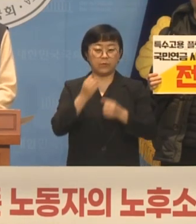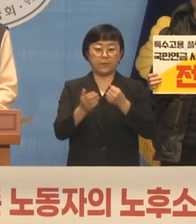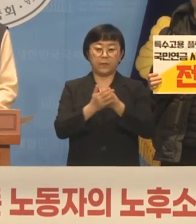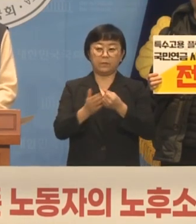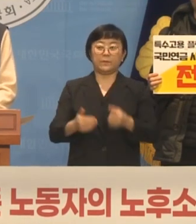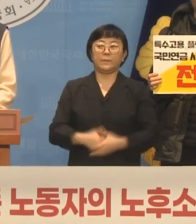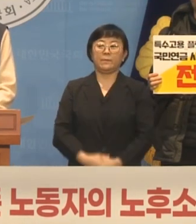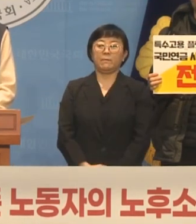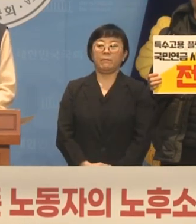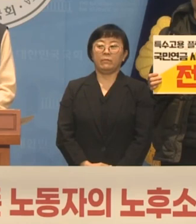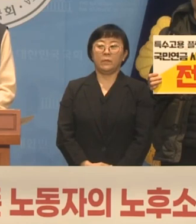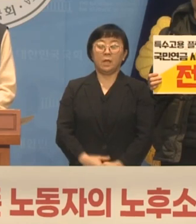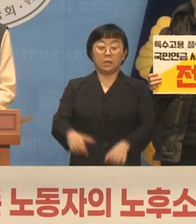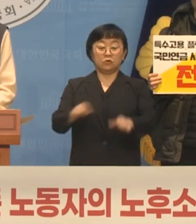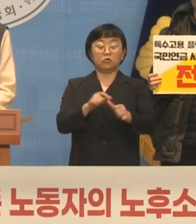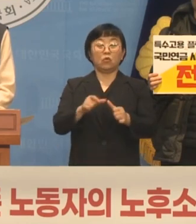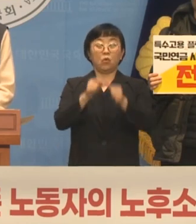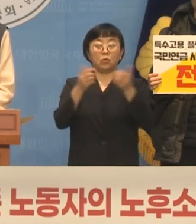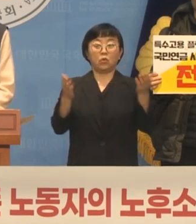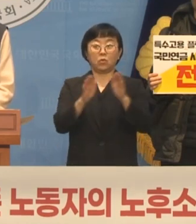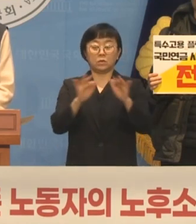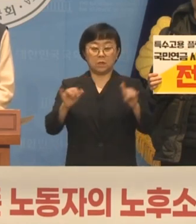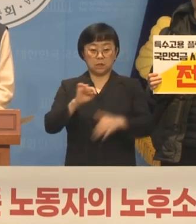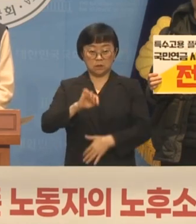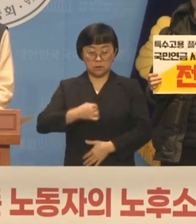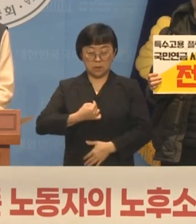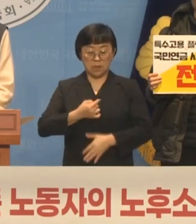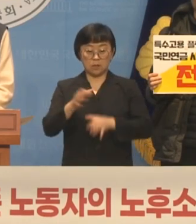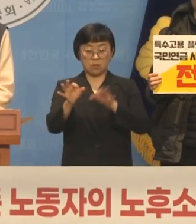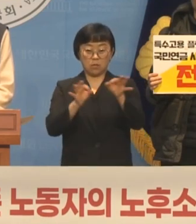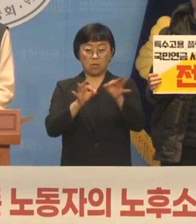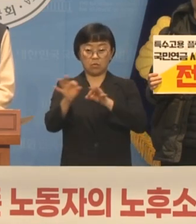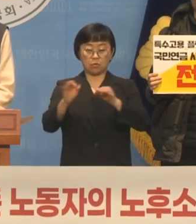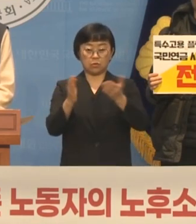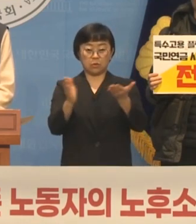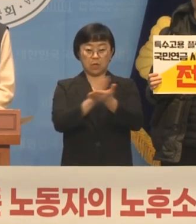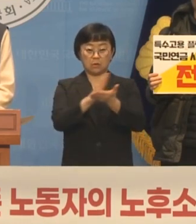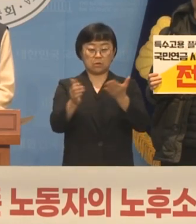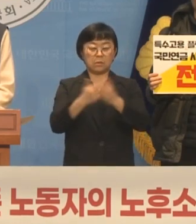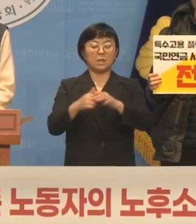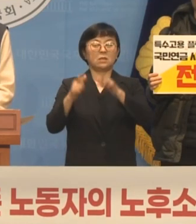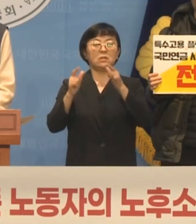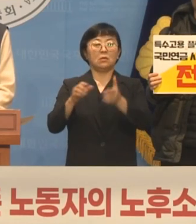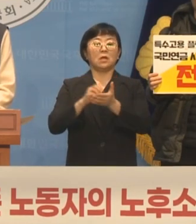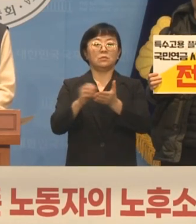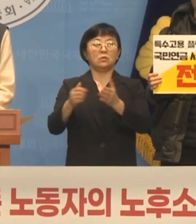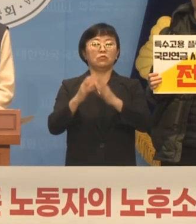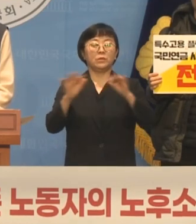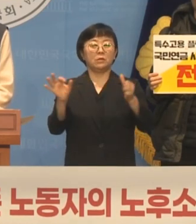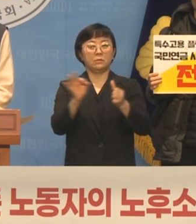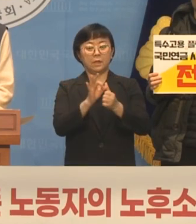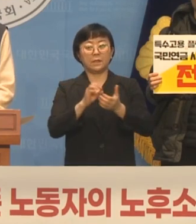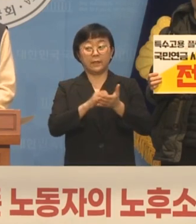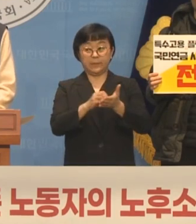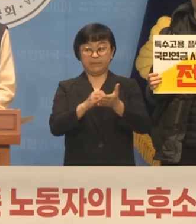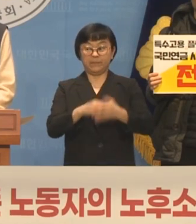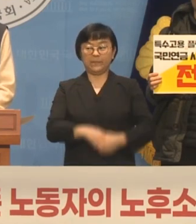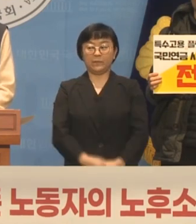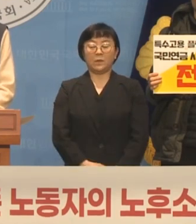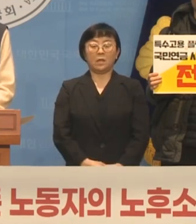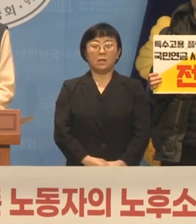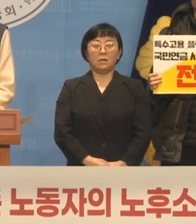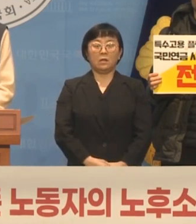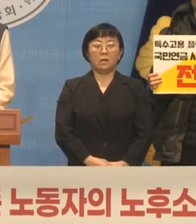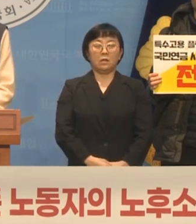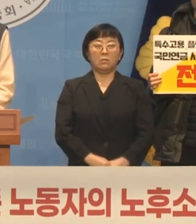때문이었습니다. 특고 노동자들은 자영업으로 분류되어 지역 가입자로 국민연금에 가입하고 있습니다.